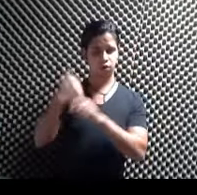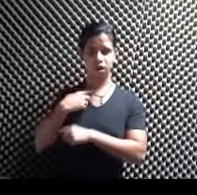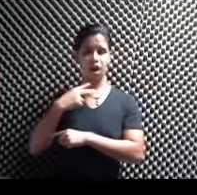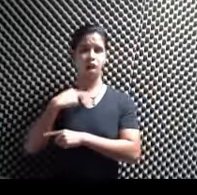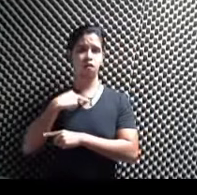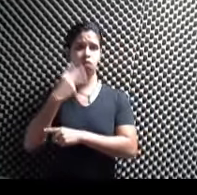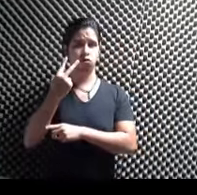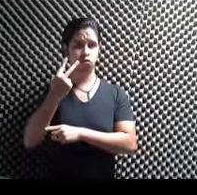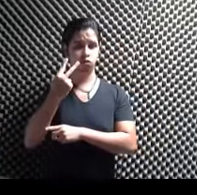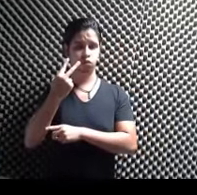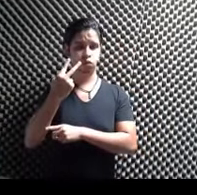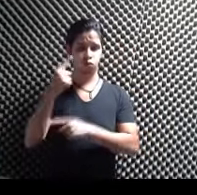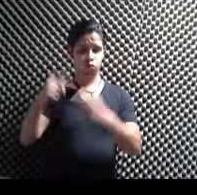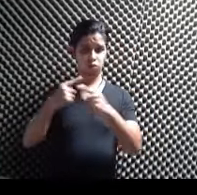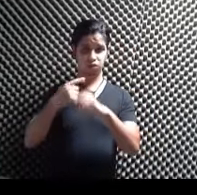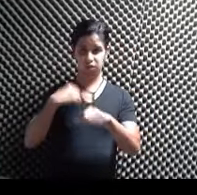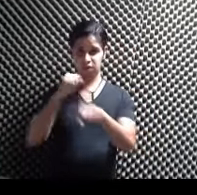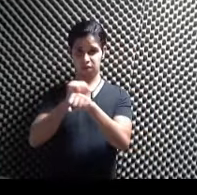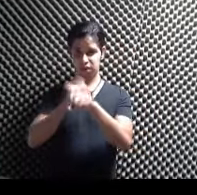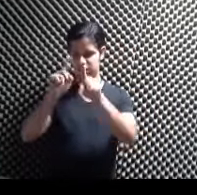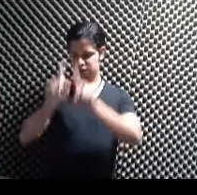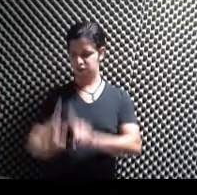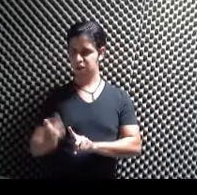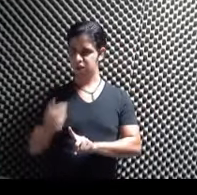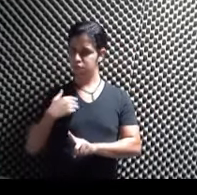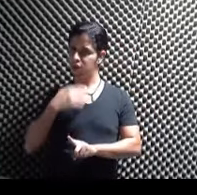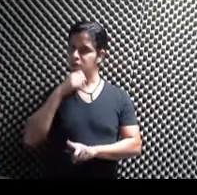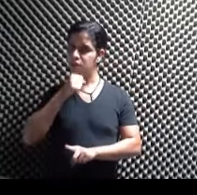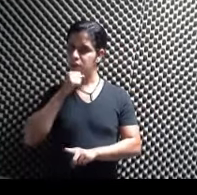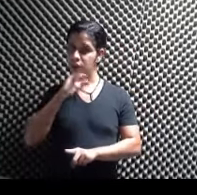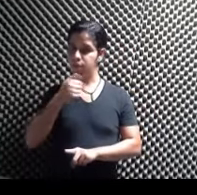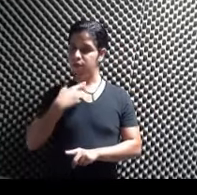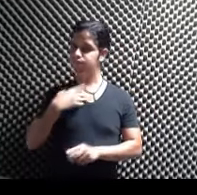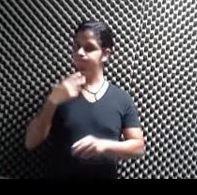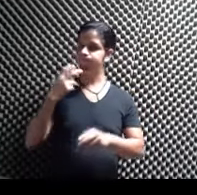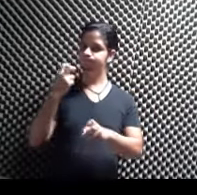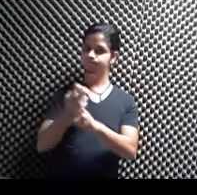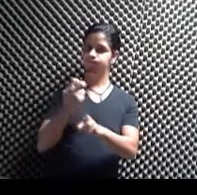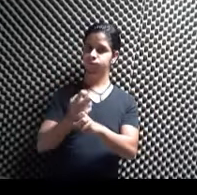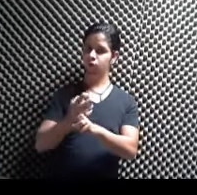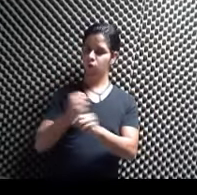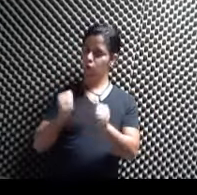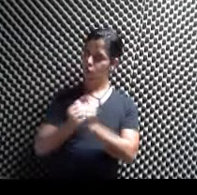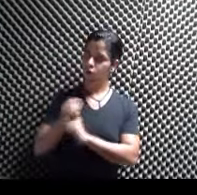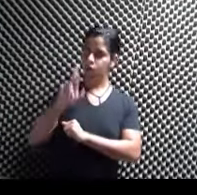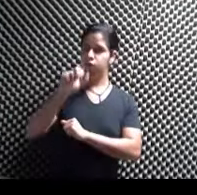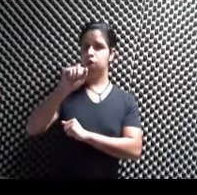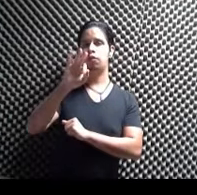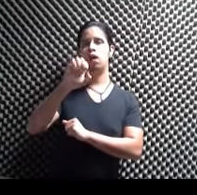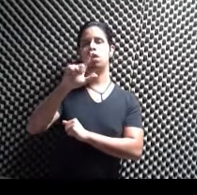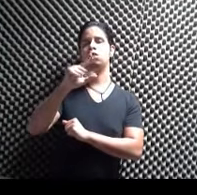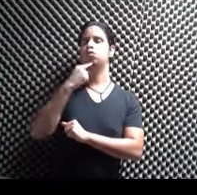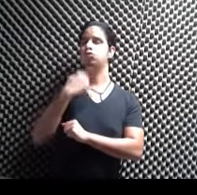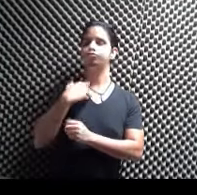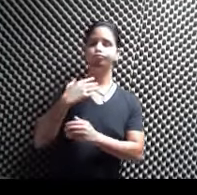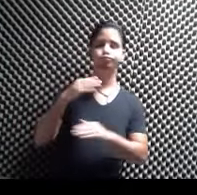cuando se trabaja en diferentes edades dentro del personaje, pues, es muy retante. Entonces, con Don Rafael todavía estoy